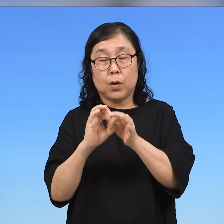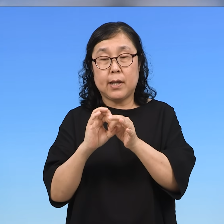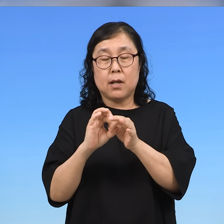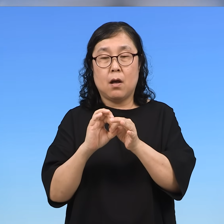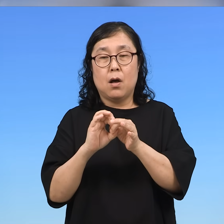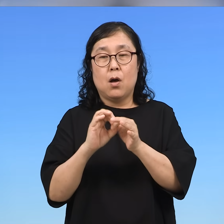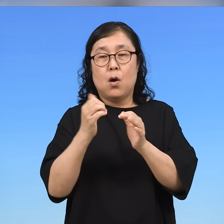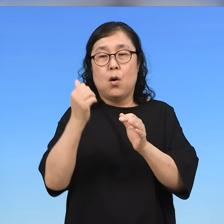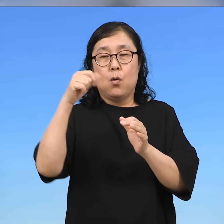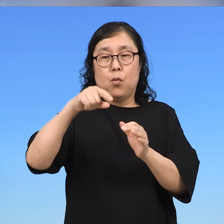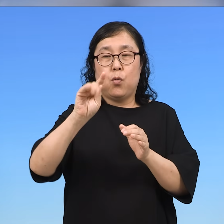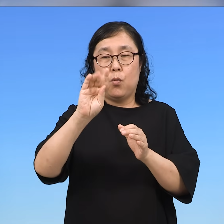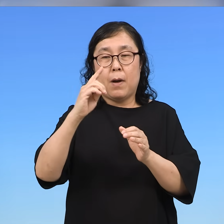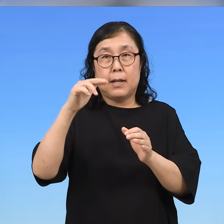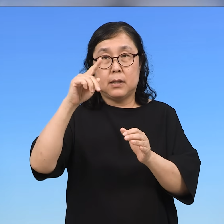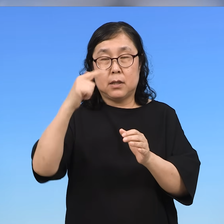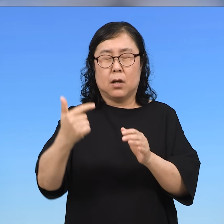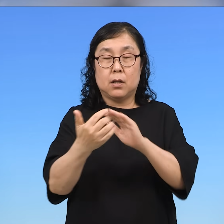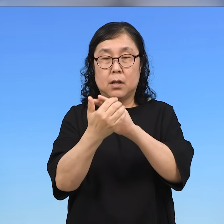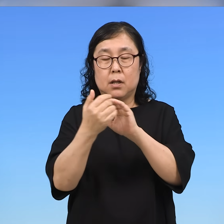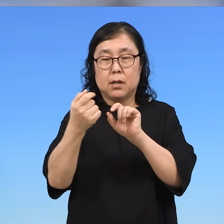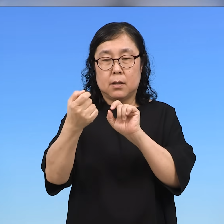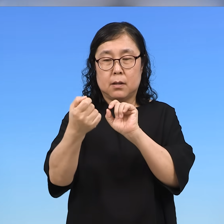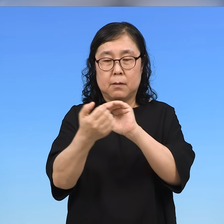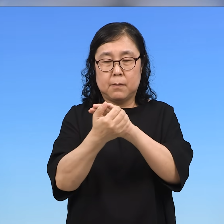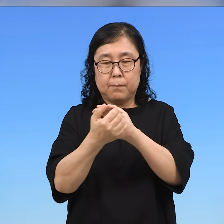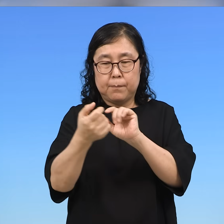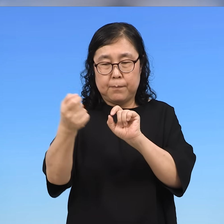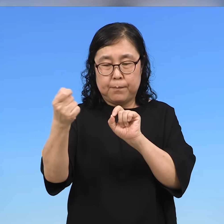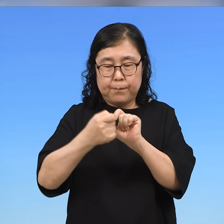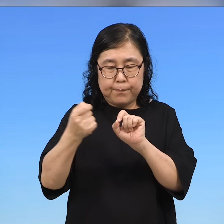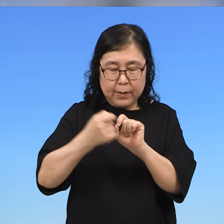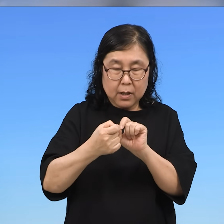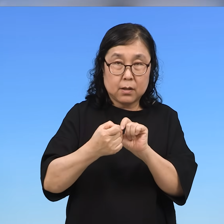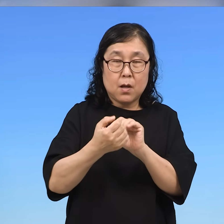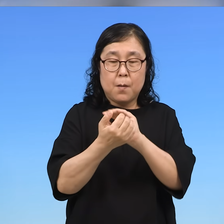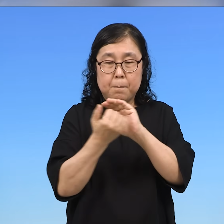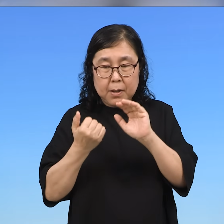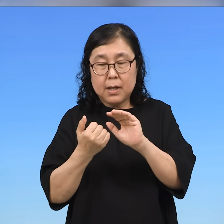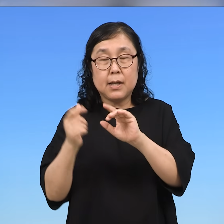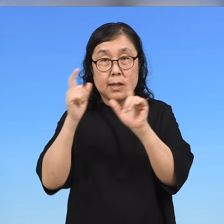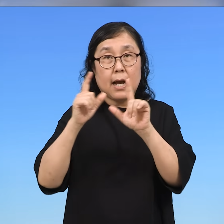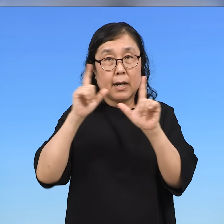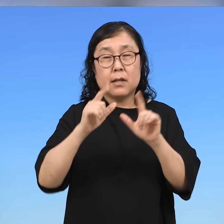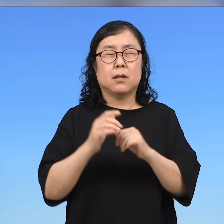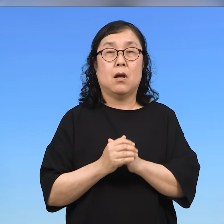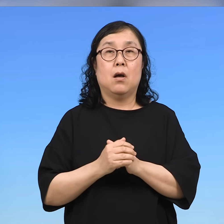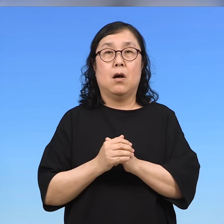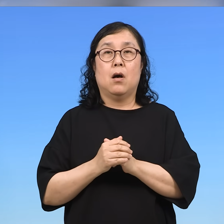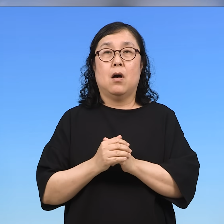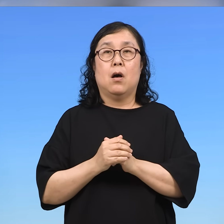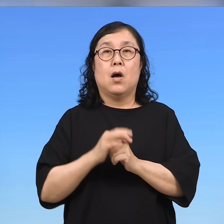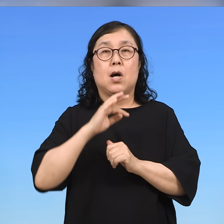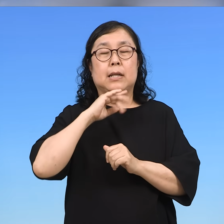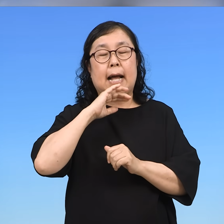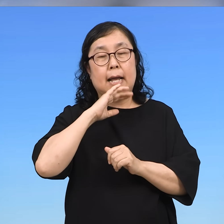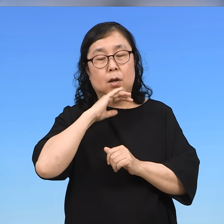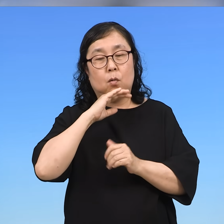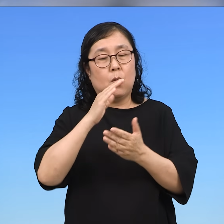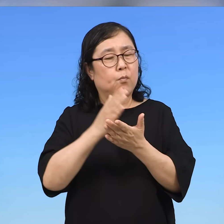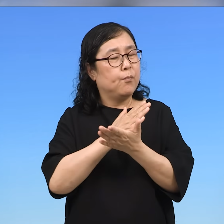앞당긴 사람이거든요. 그래서 여러분 잘 들어보세요. 인생의 전반전과 후반전은 나이로 가르는 거 아닙니다.